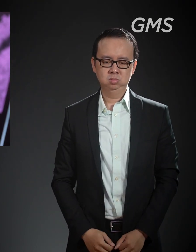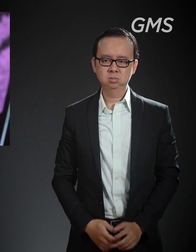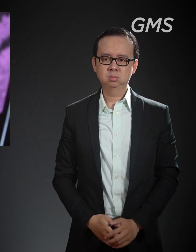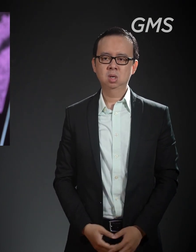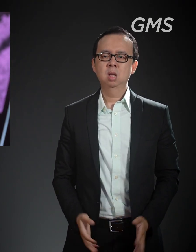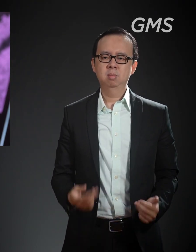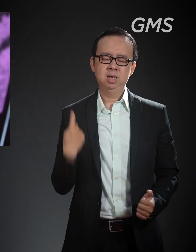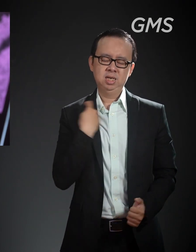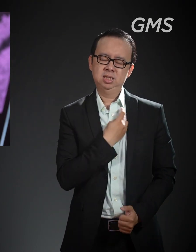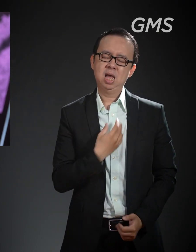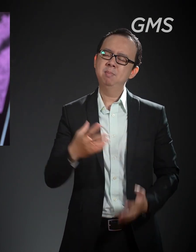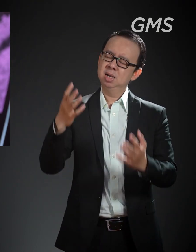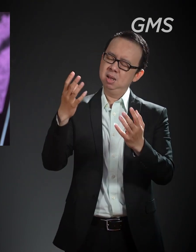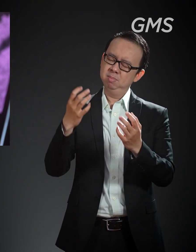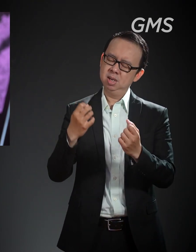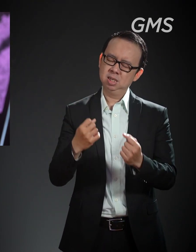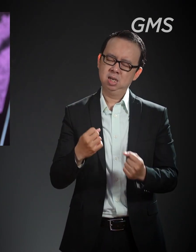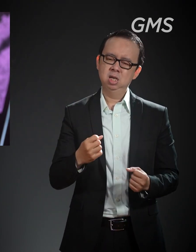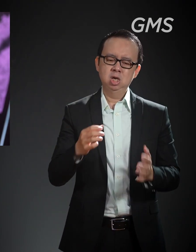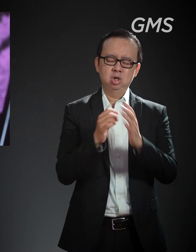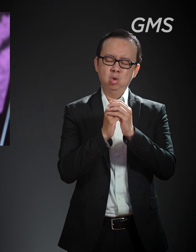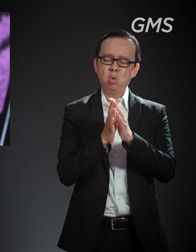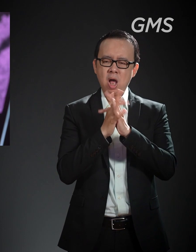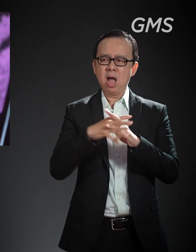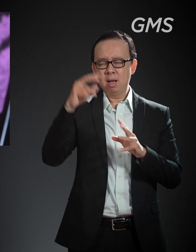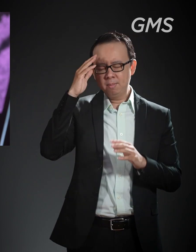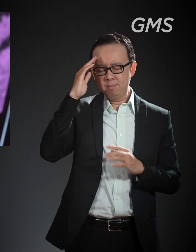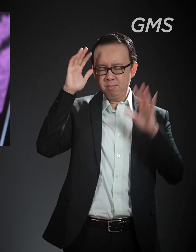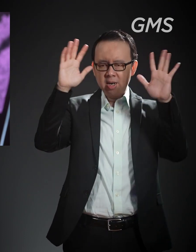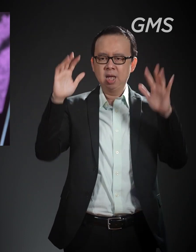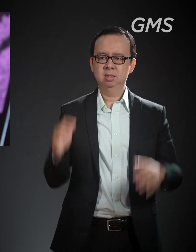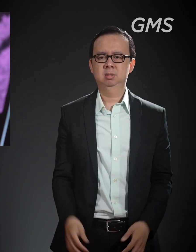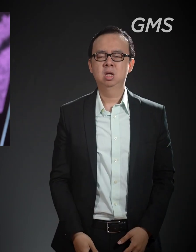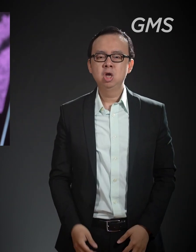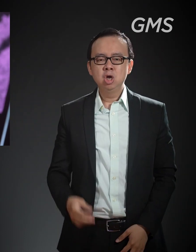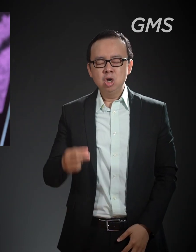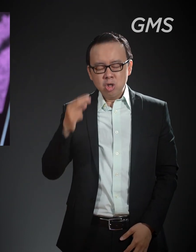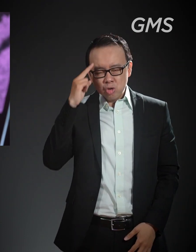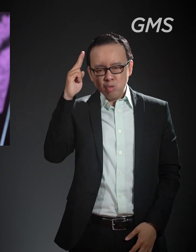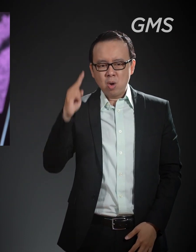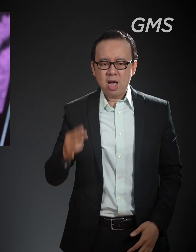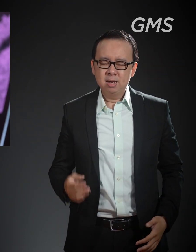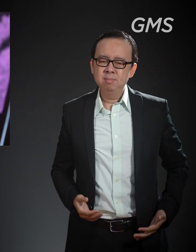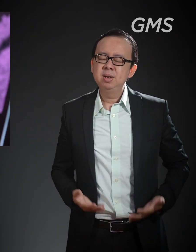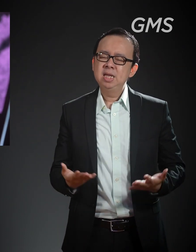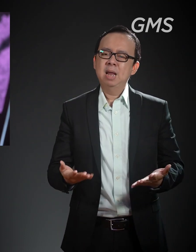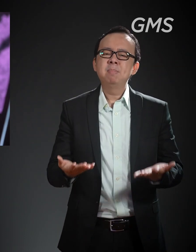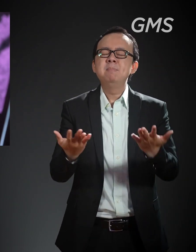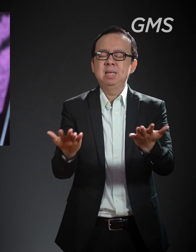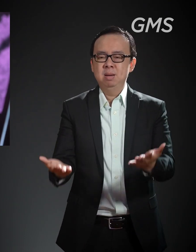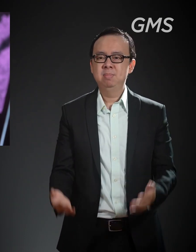Mari kita menerima doa berkat pengembalaan sambil mengangkat tangan. Tuhan, bangkitkan pemberi-pemberi mulai dari kami para hamba-hamba Tuhan.